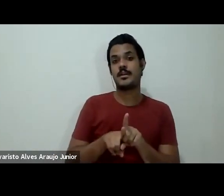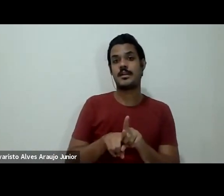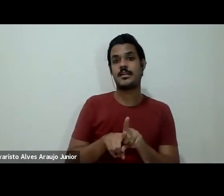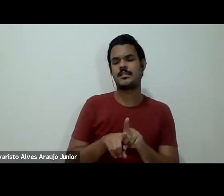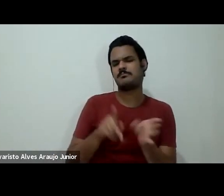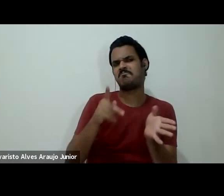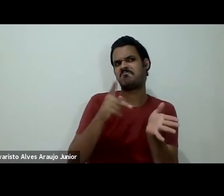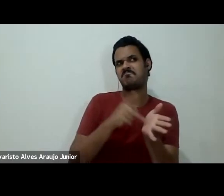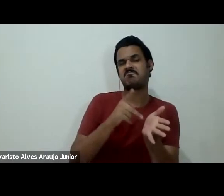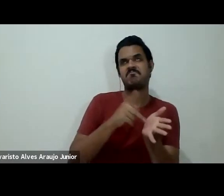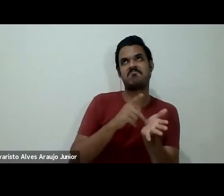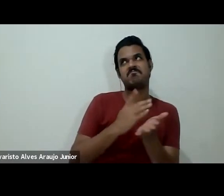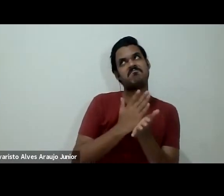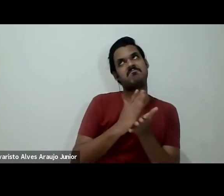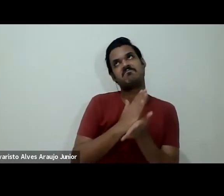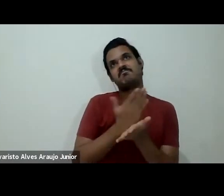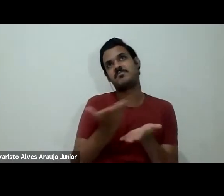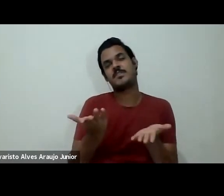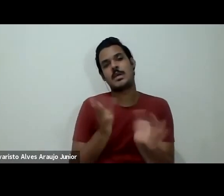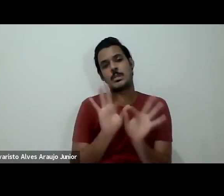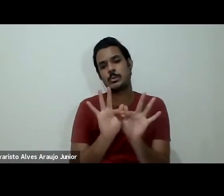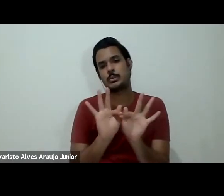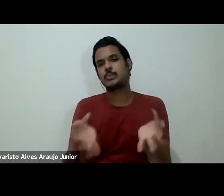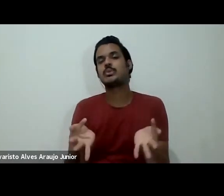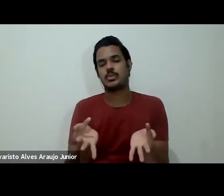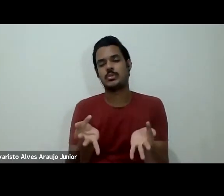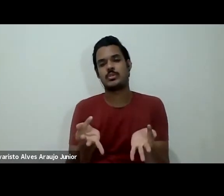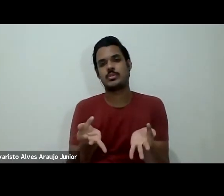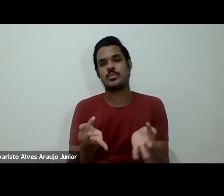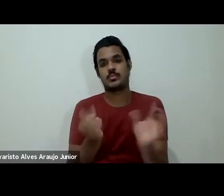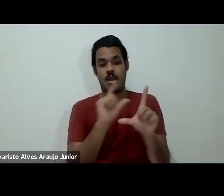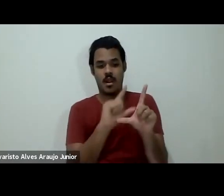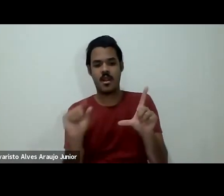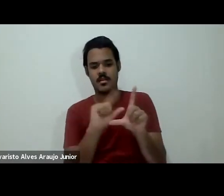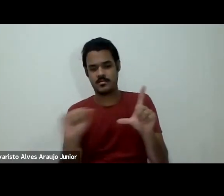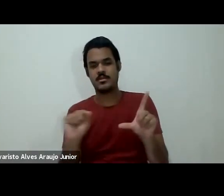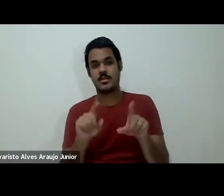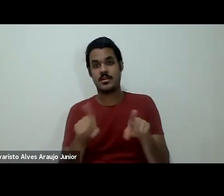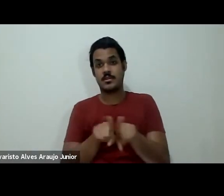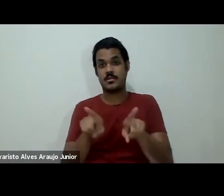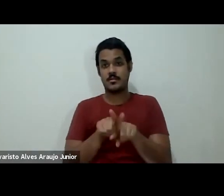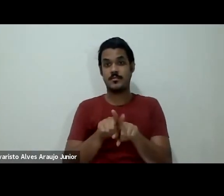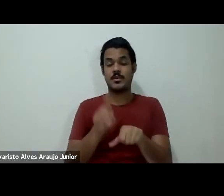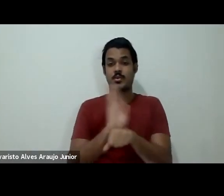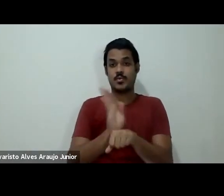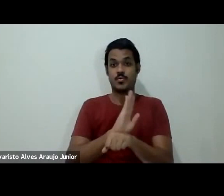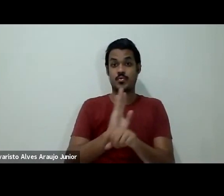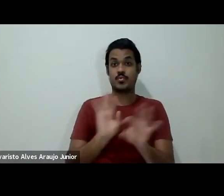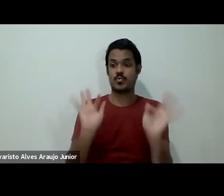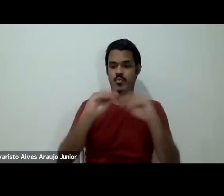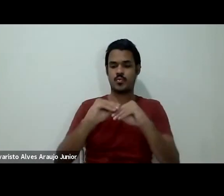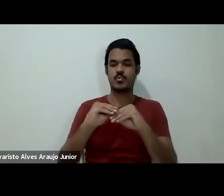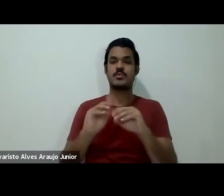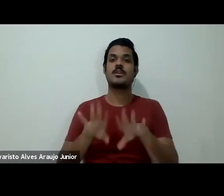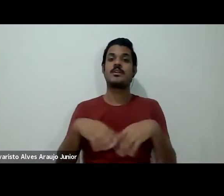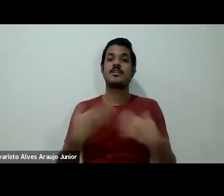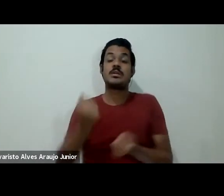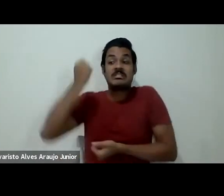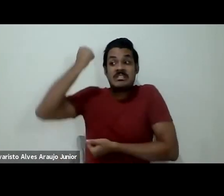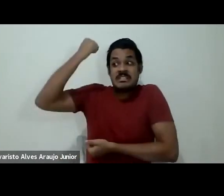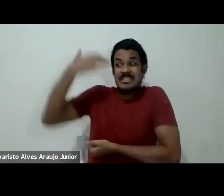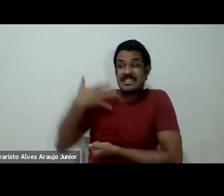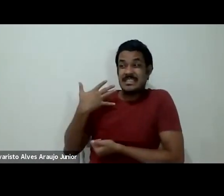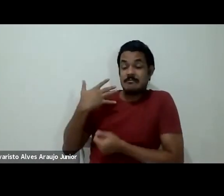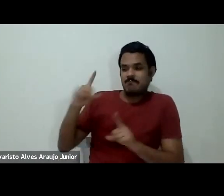uma questão, foi muito simples fazer a legenda do curta. Contudo, a audiodescrição foi um grande